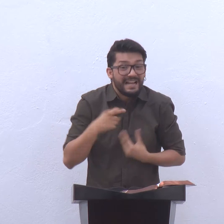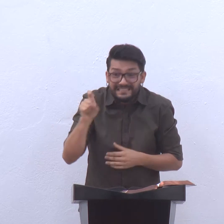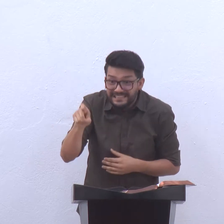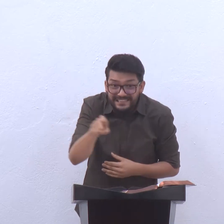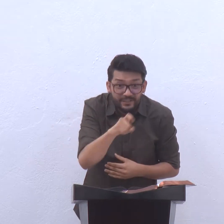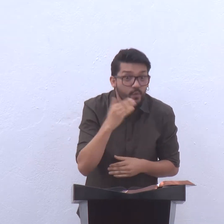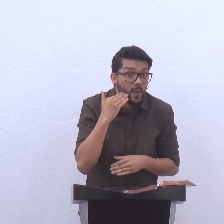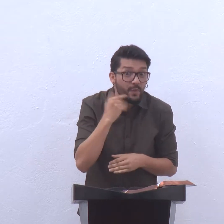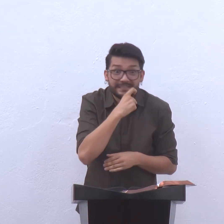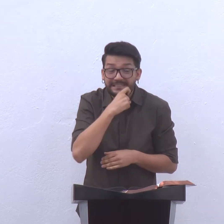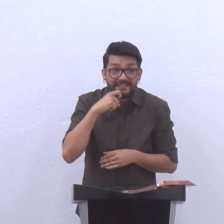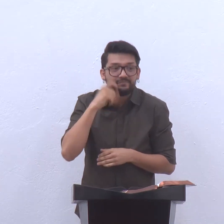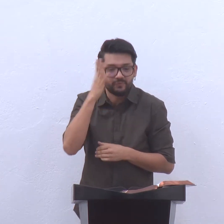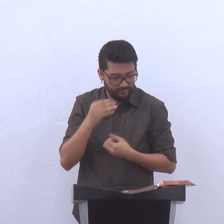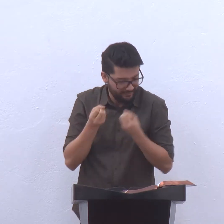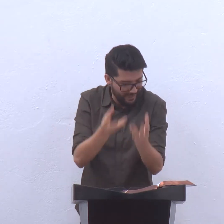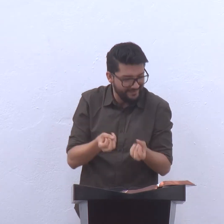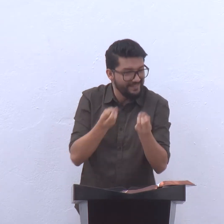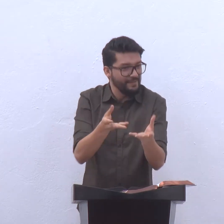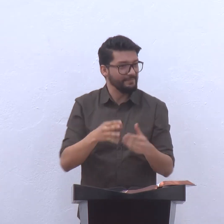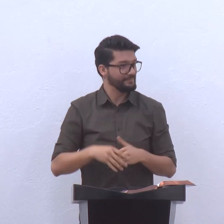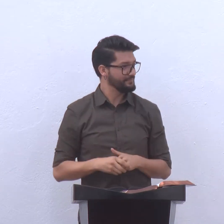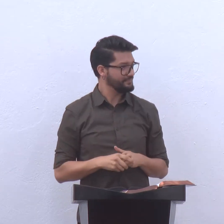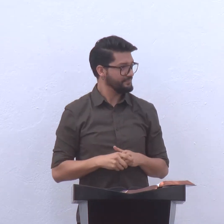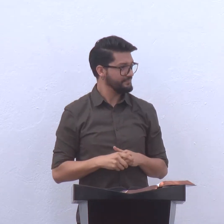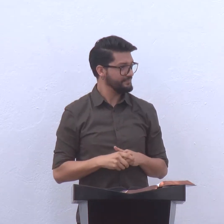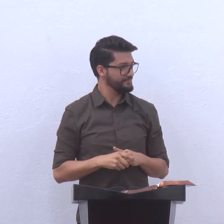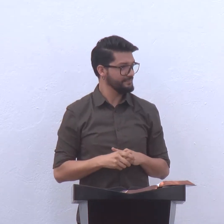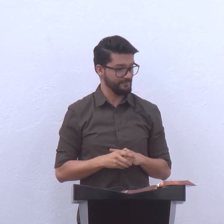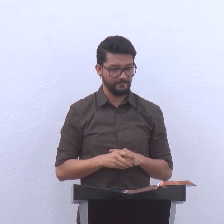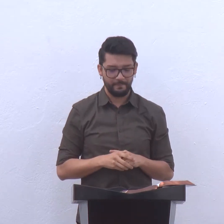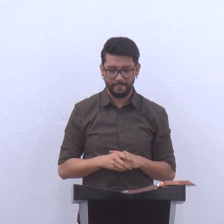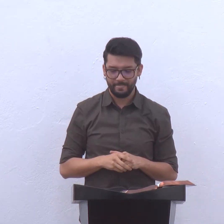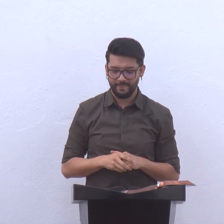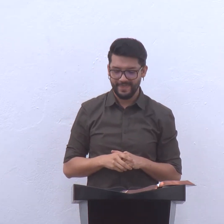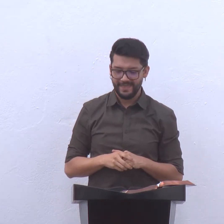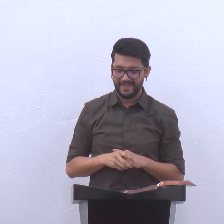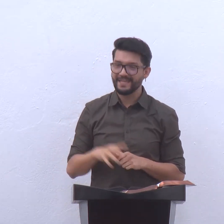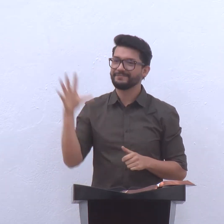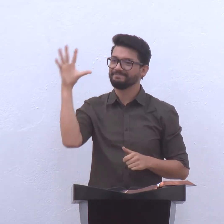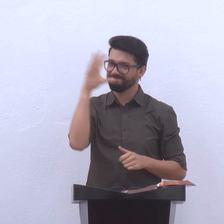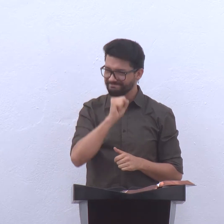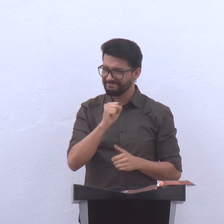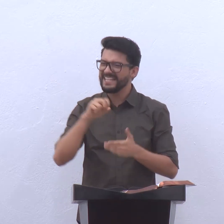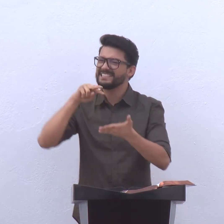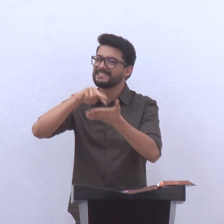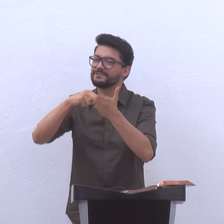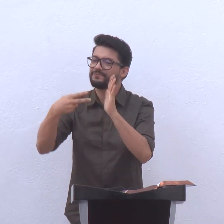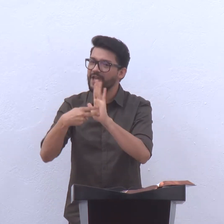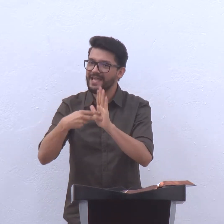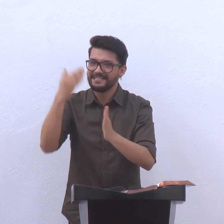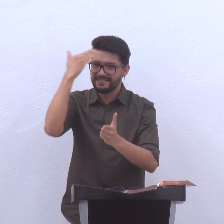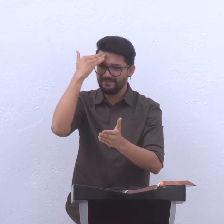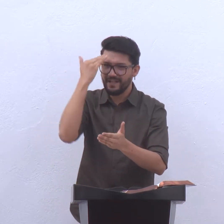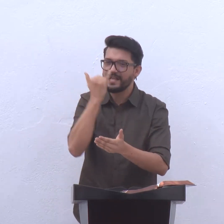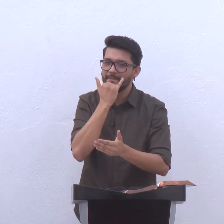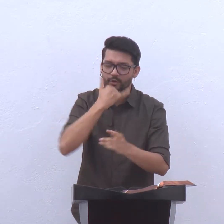natural como manantial a través de esa roca. Un agua saludable. ¿Qué